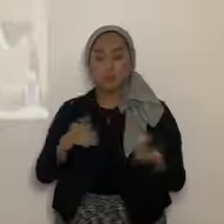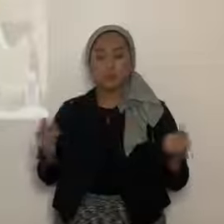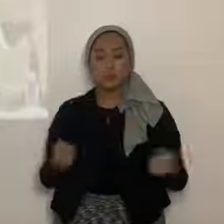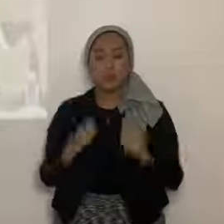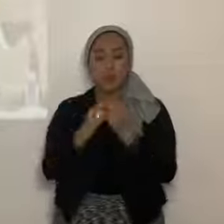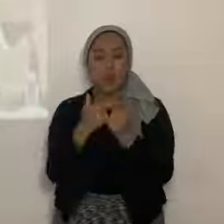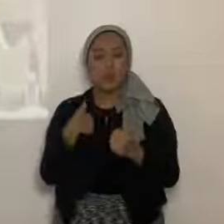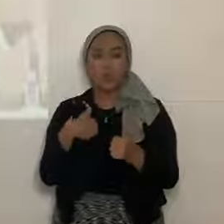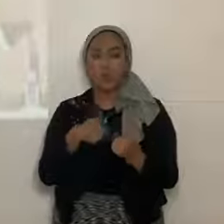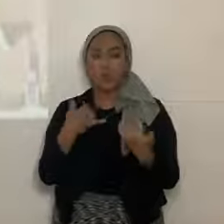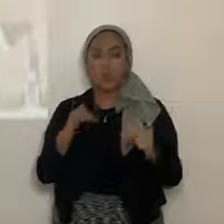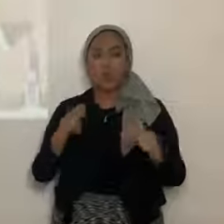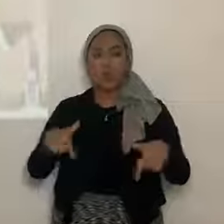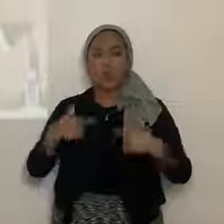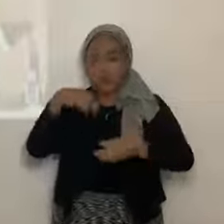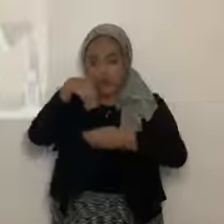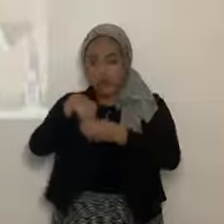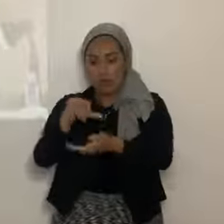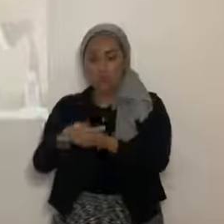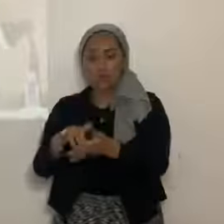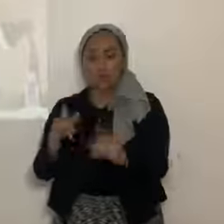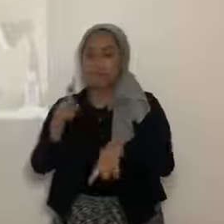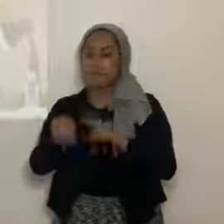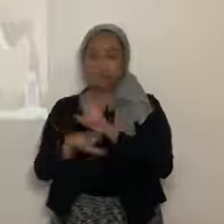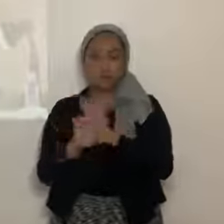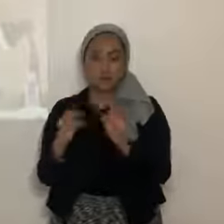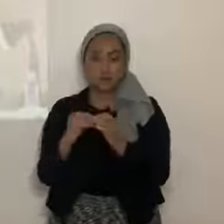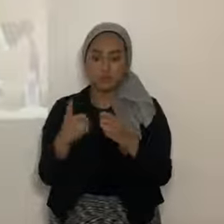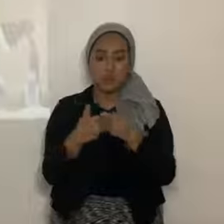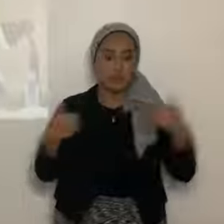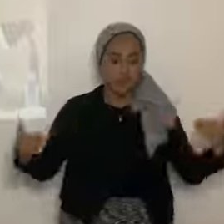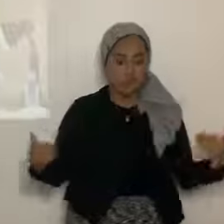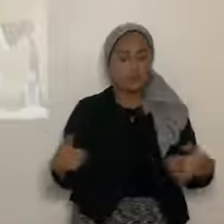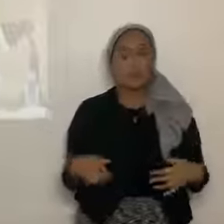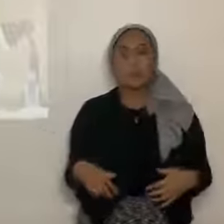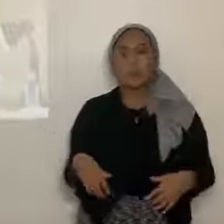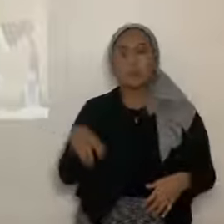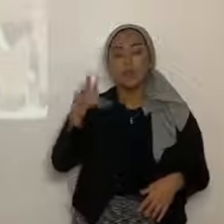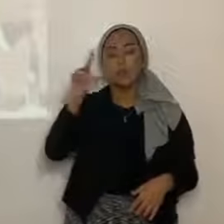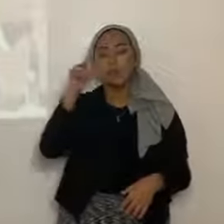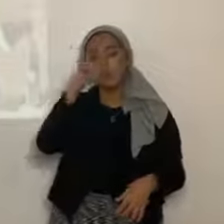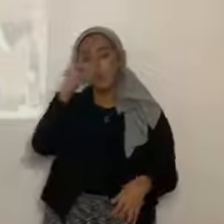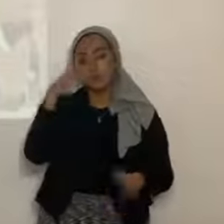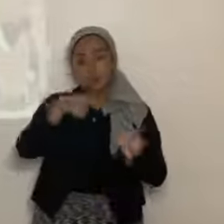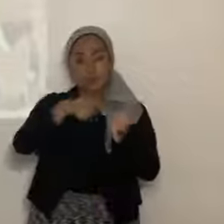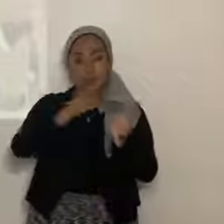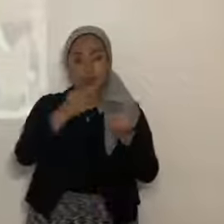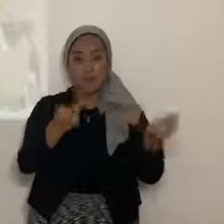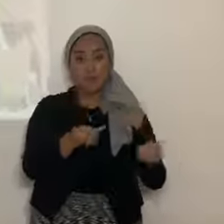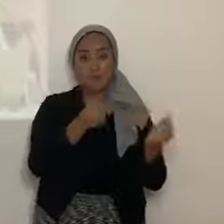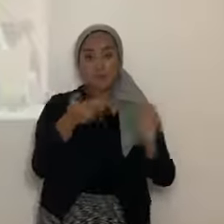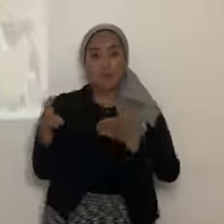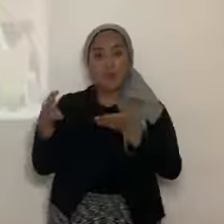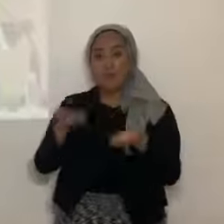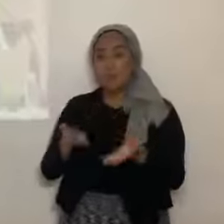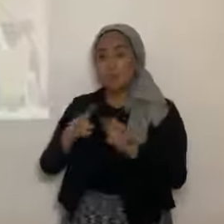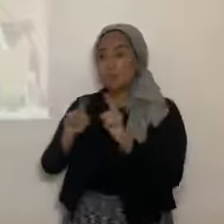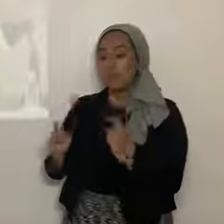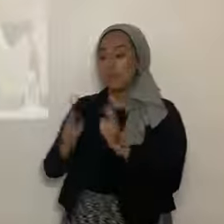viviremos aún en él? Verso 23 del mismo, porque la paga del pecado es muerte, mas la dádiva de Yahweh es vida